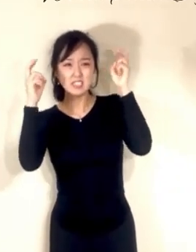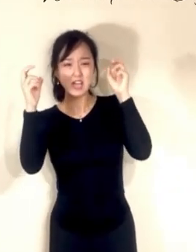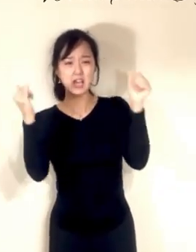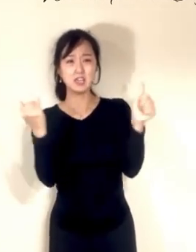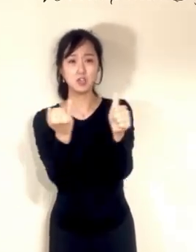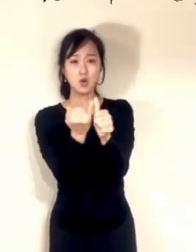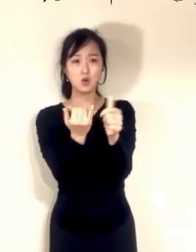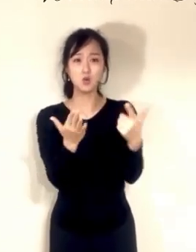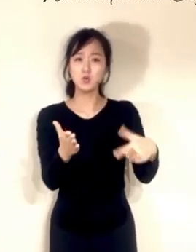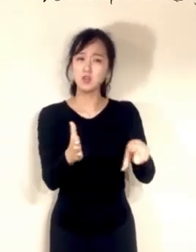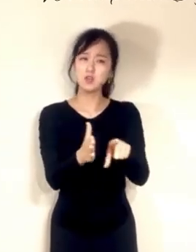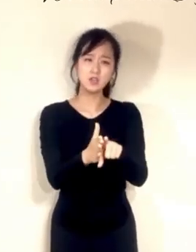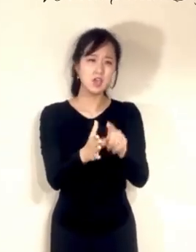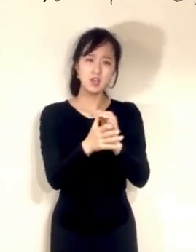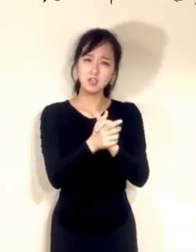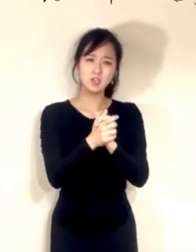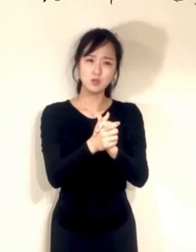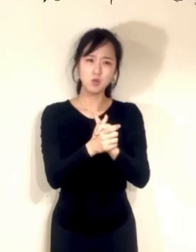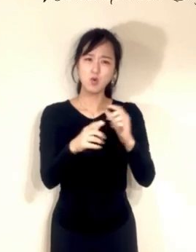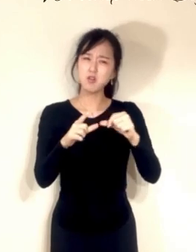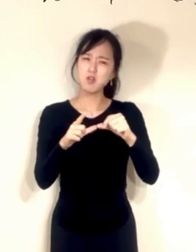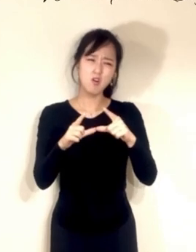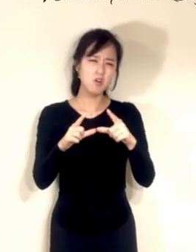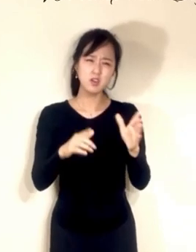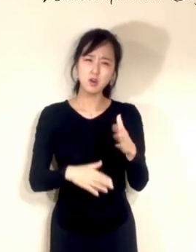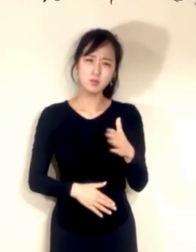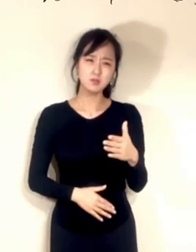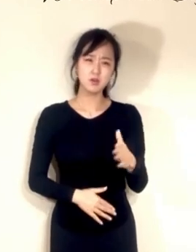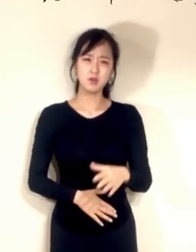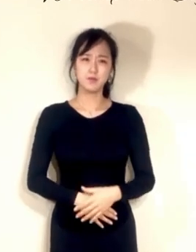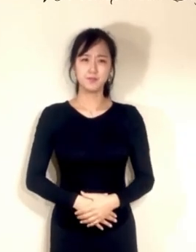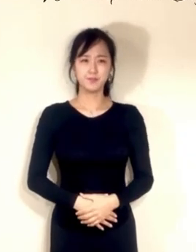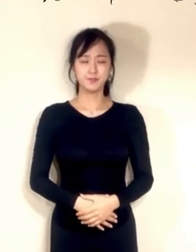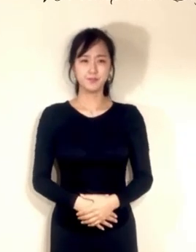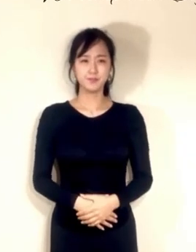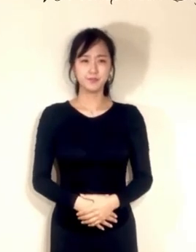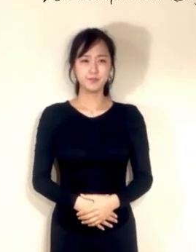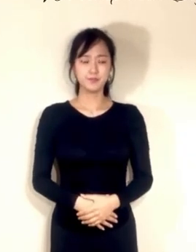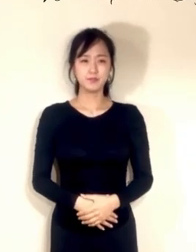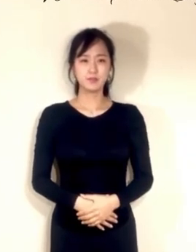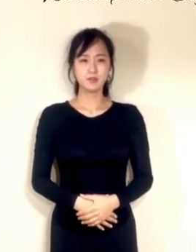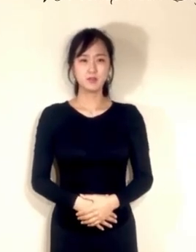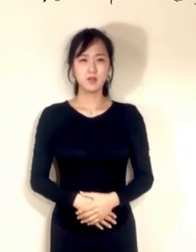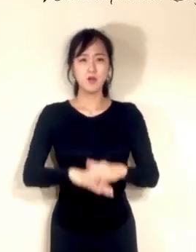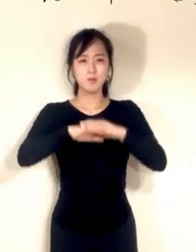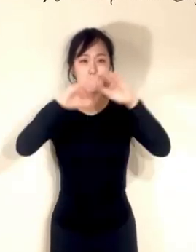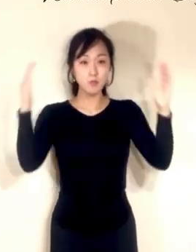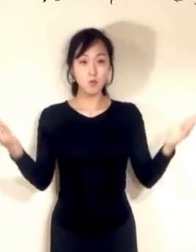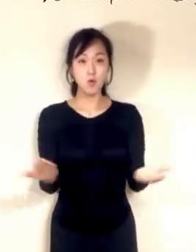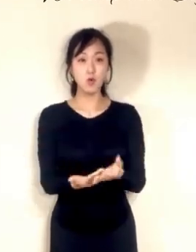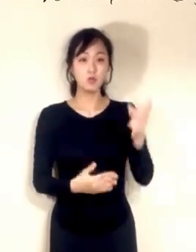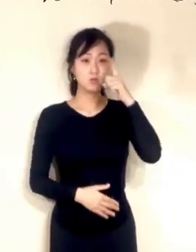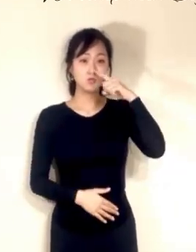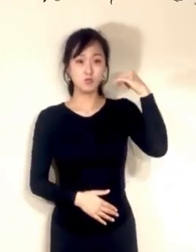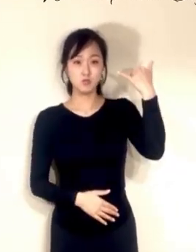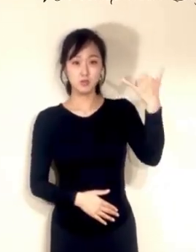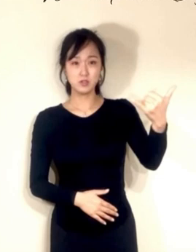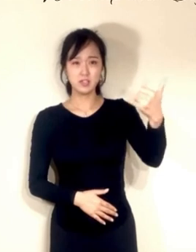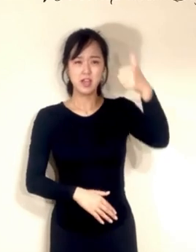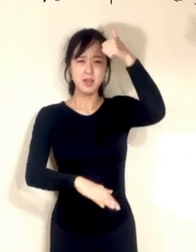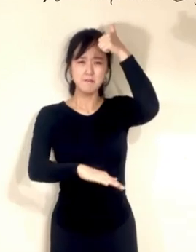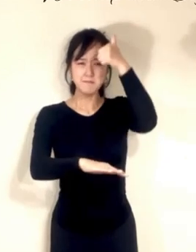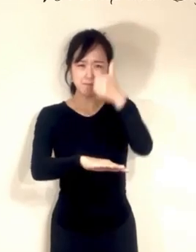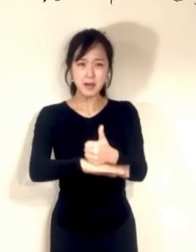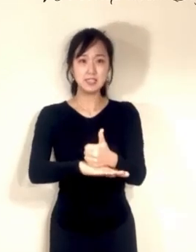거의 볼 수 없습니다. 그 나이 이후에 모든 부모들은 딱 한 가지만 남더라는